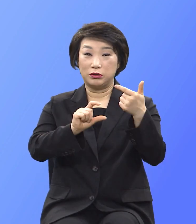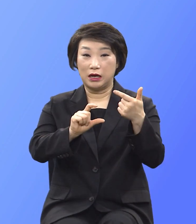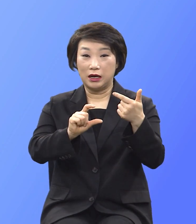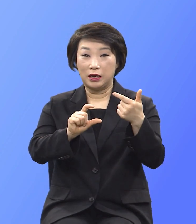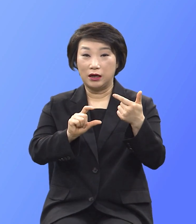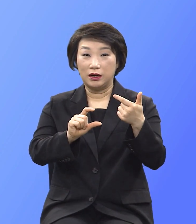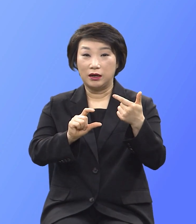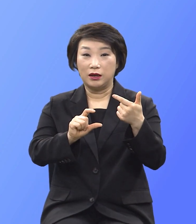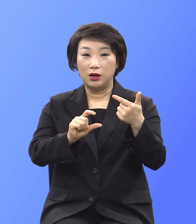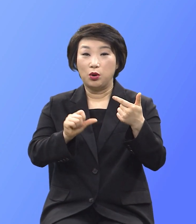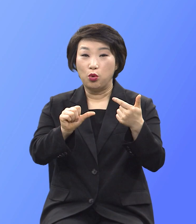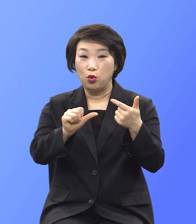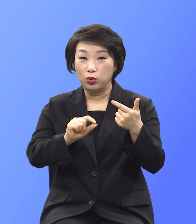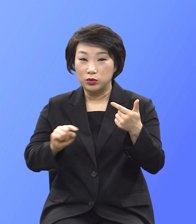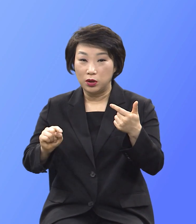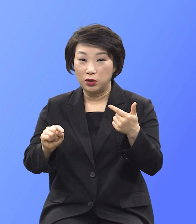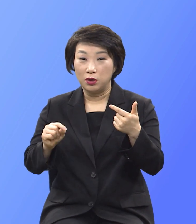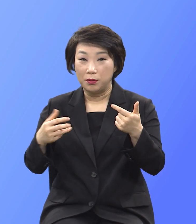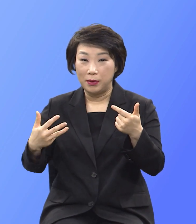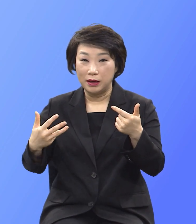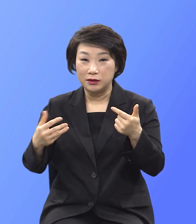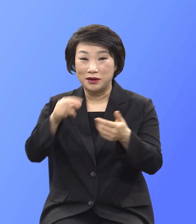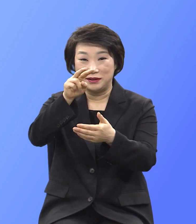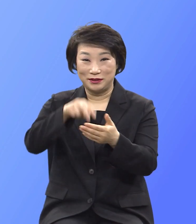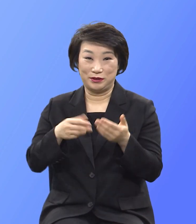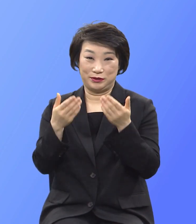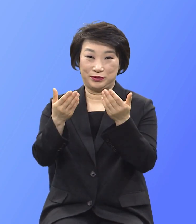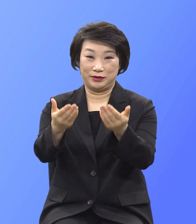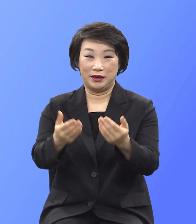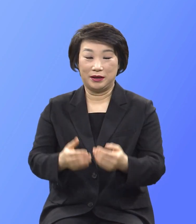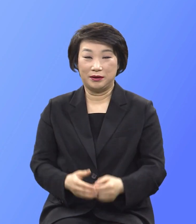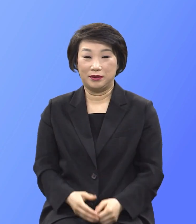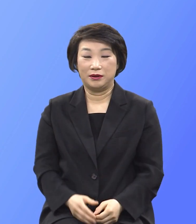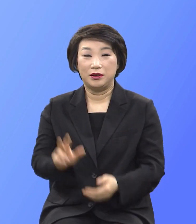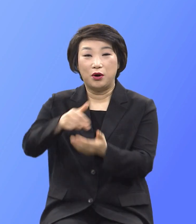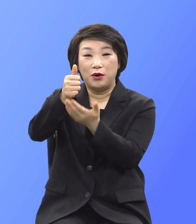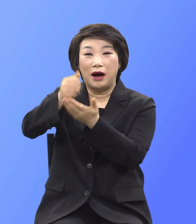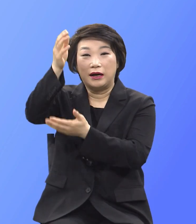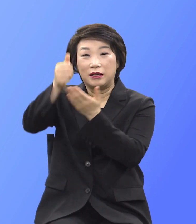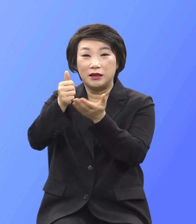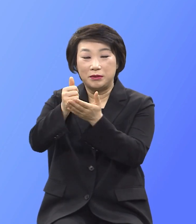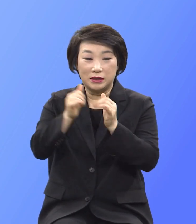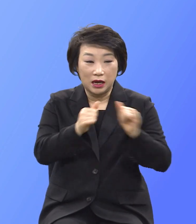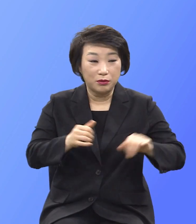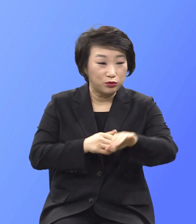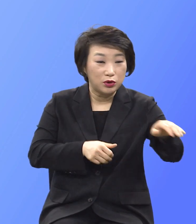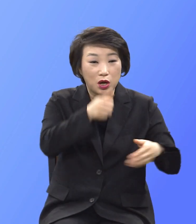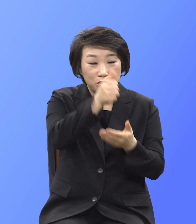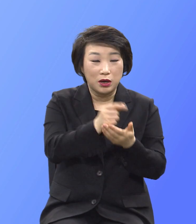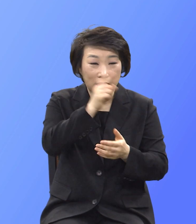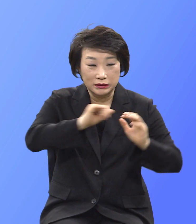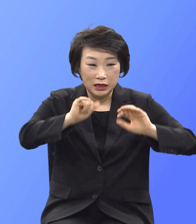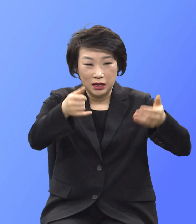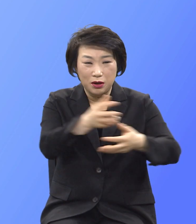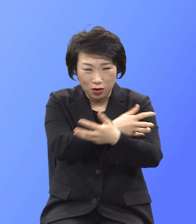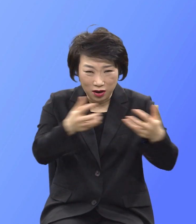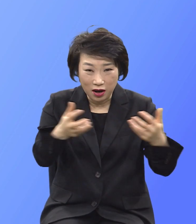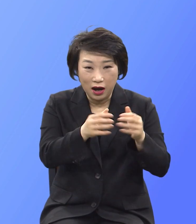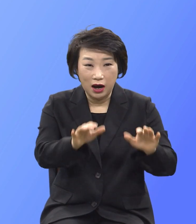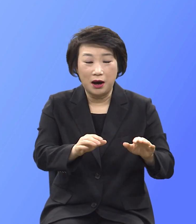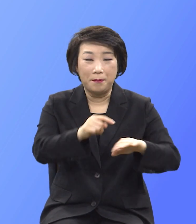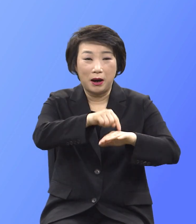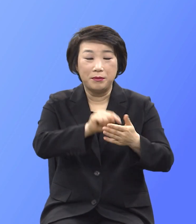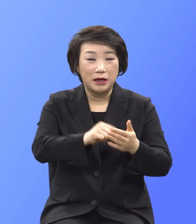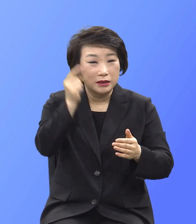6장 5절로 8절을 한번 읽어봐요. 여호와께서 사람의 죄악이 세상의 관영함과